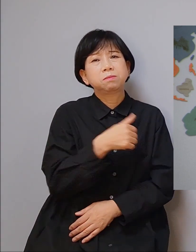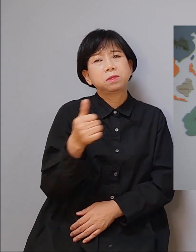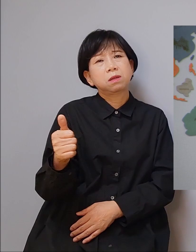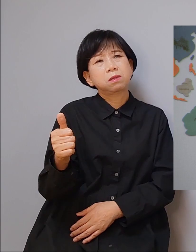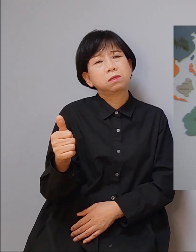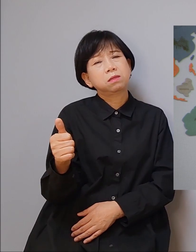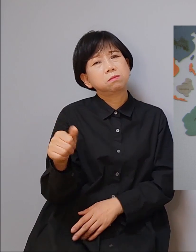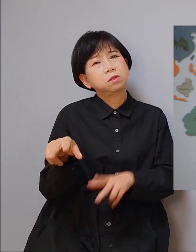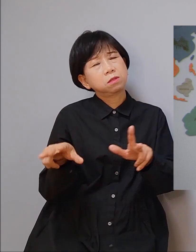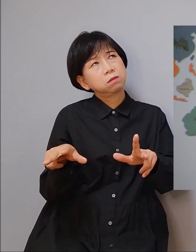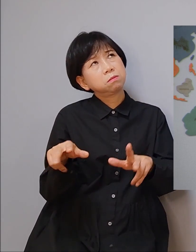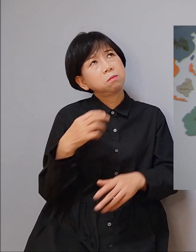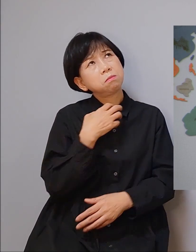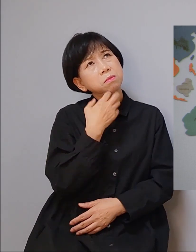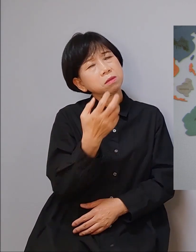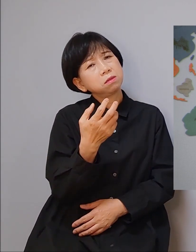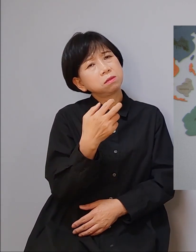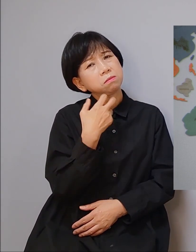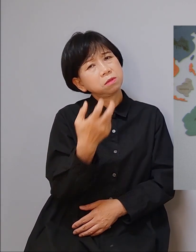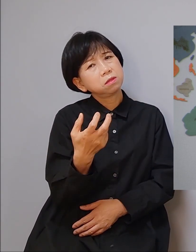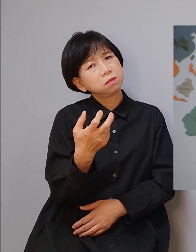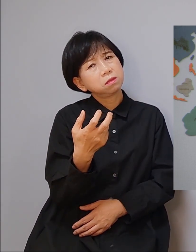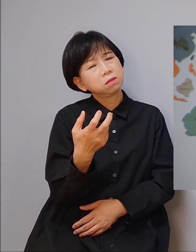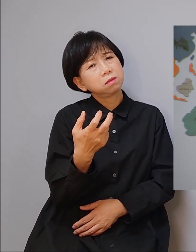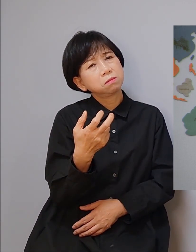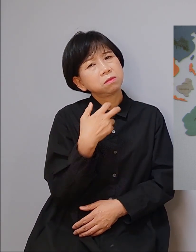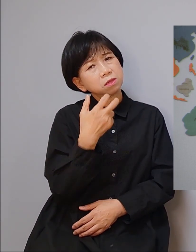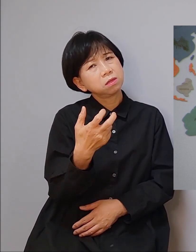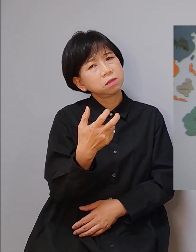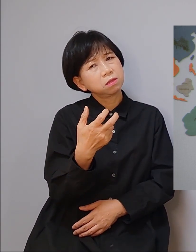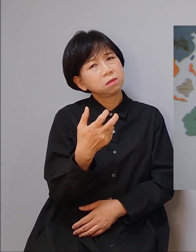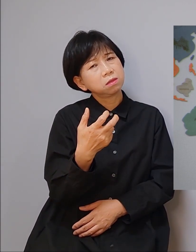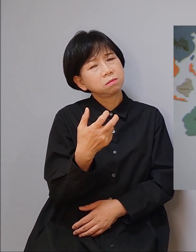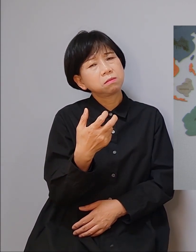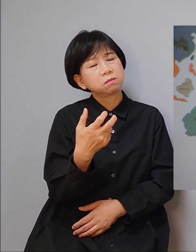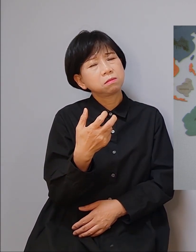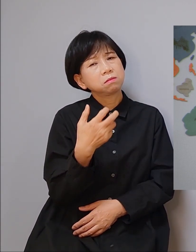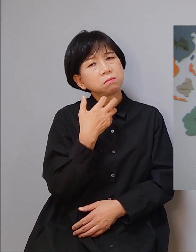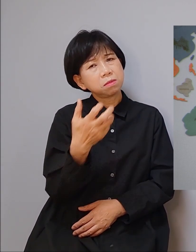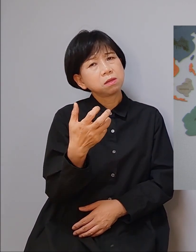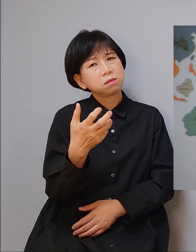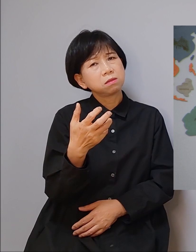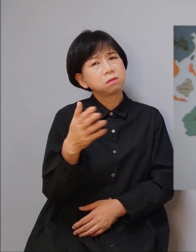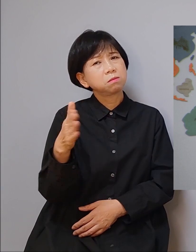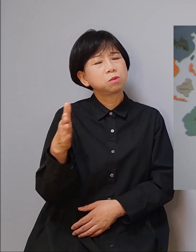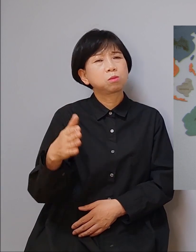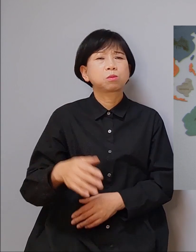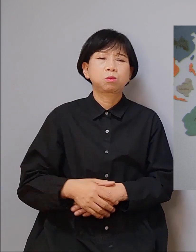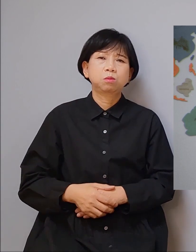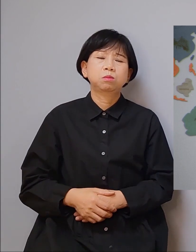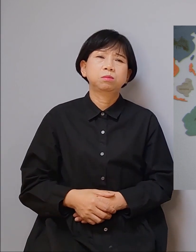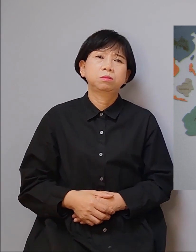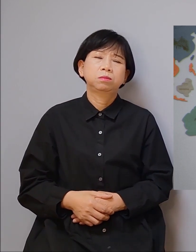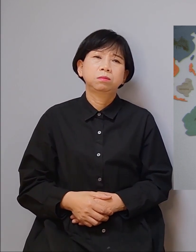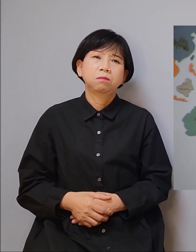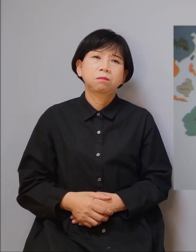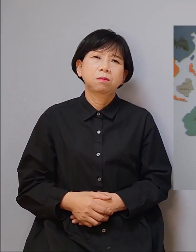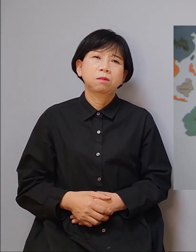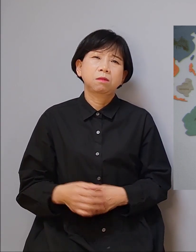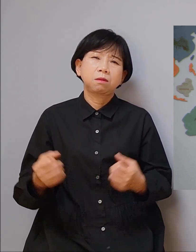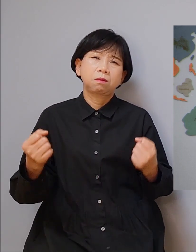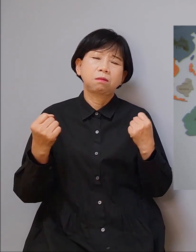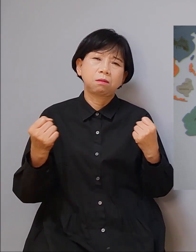이제 80이 다 되시지 않았을까. 한 70이 다 되셨을 때, 아니군요, 한 60대 중반이 좀 지나셨을